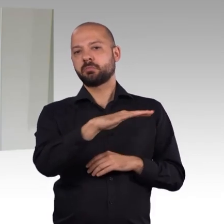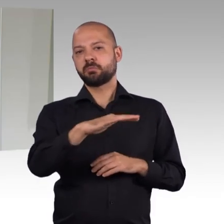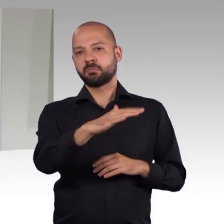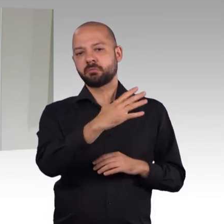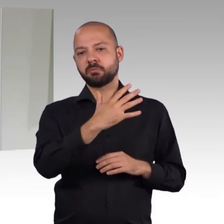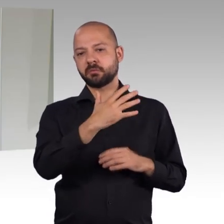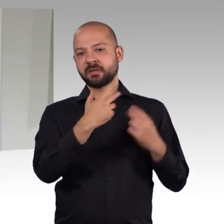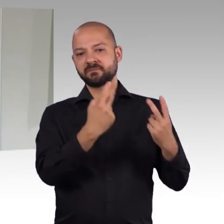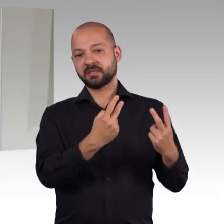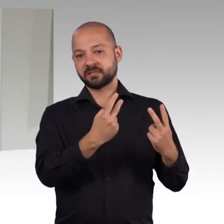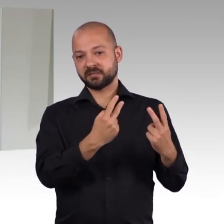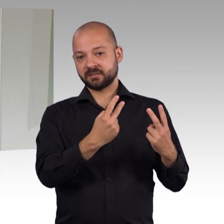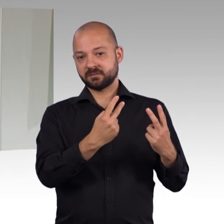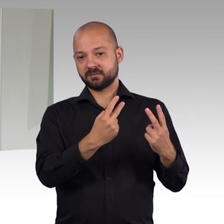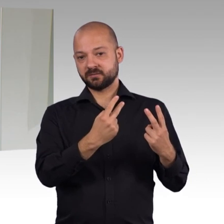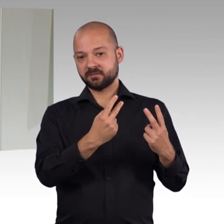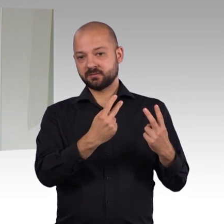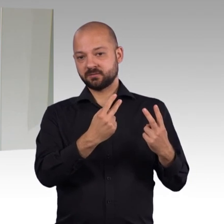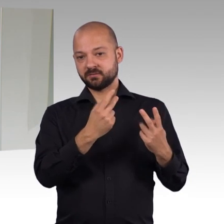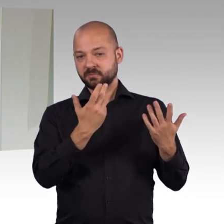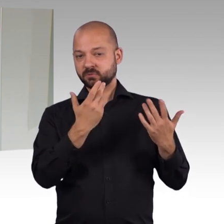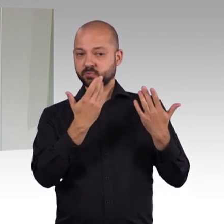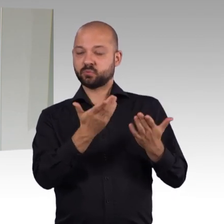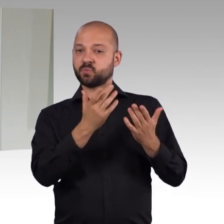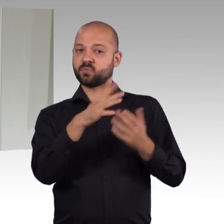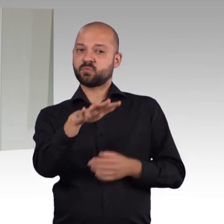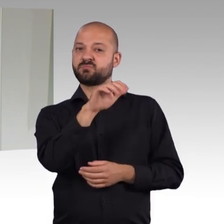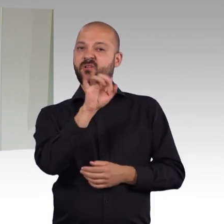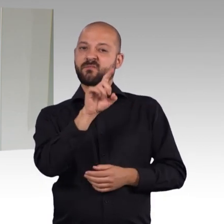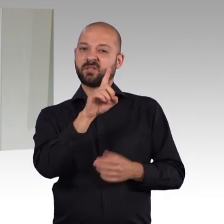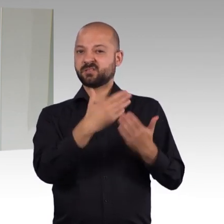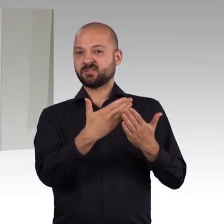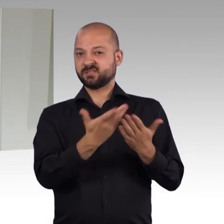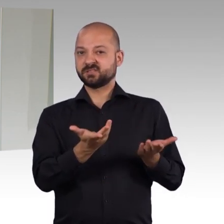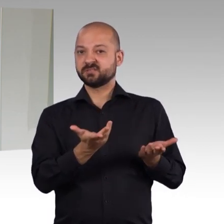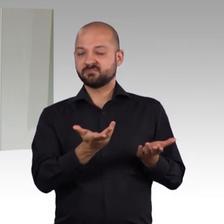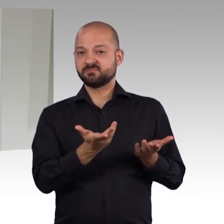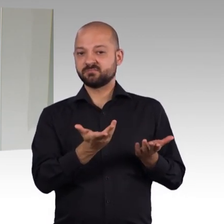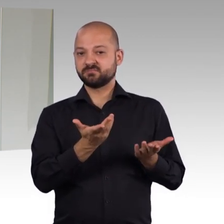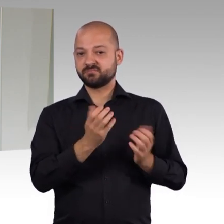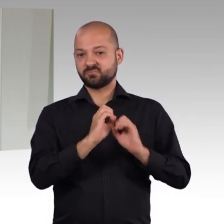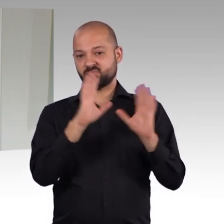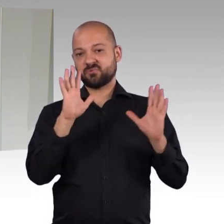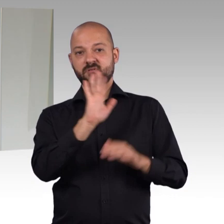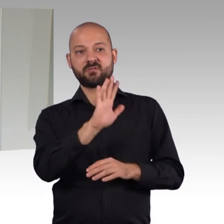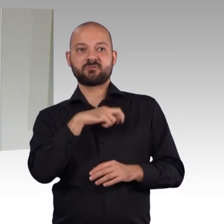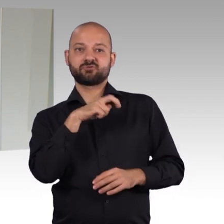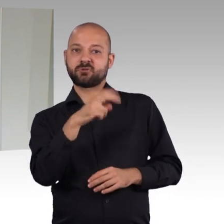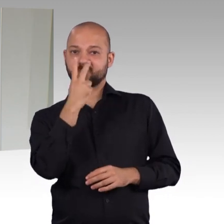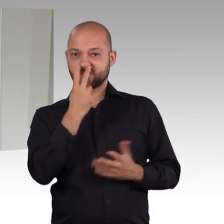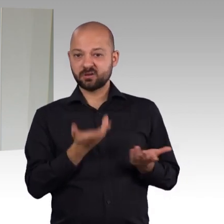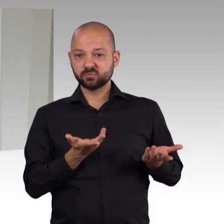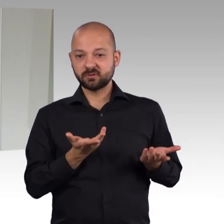da wird gefragt, ja, kann man Bundesministerin der Verteidigung und Vorsitzende einer Partei sein? Ja, was spricht dagegen, wenn man Vorsitzende einer Partei